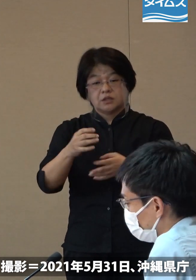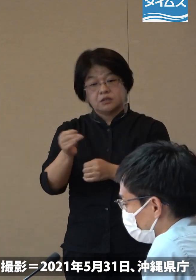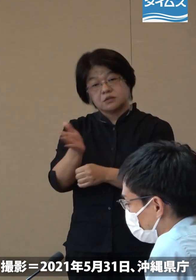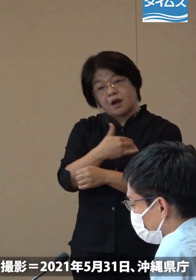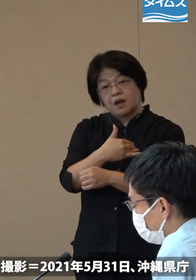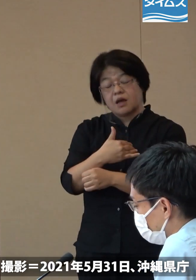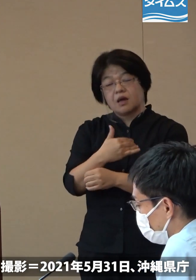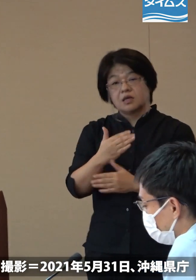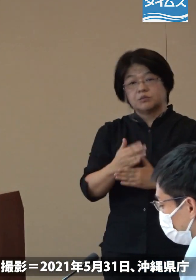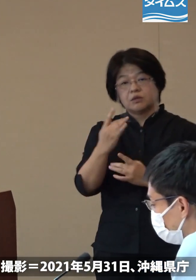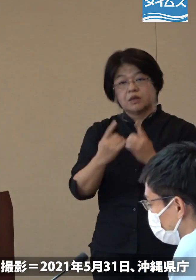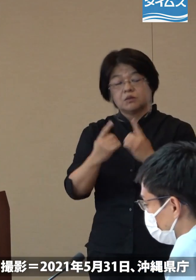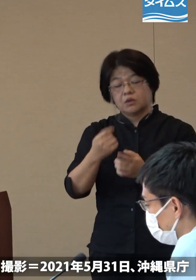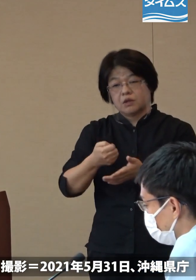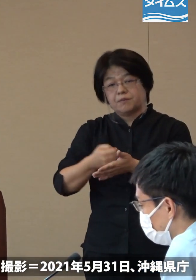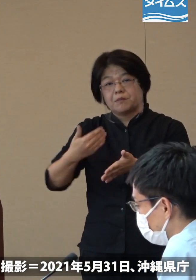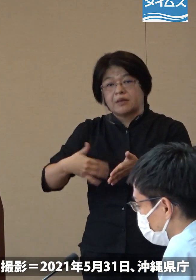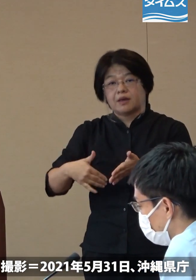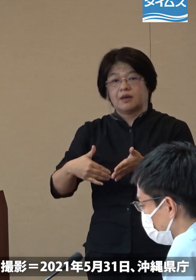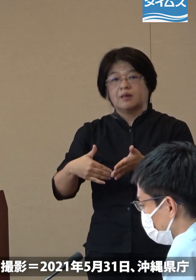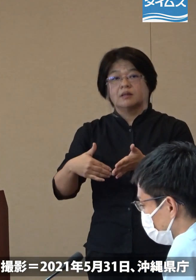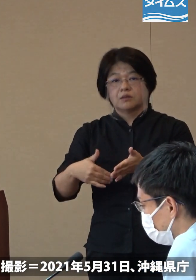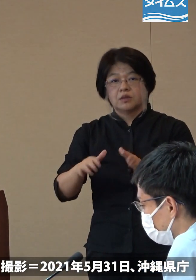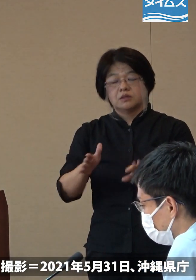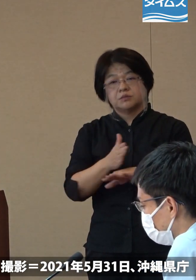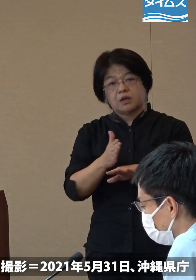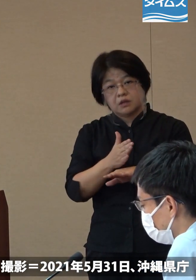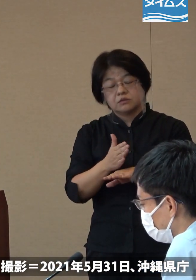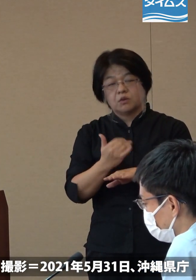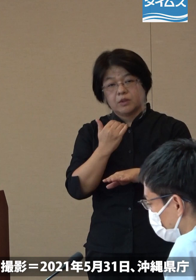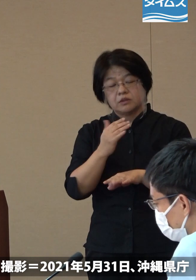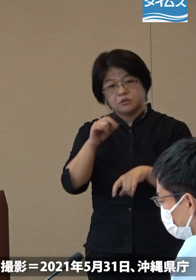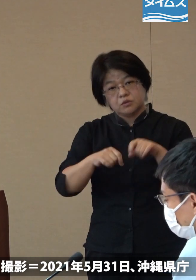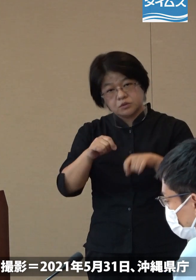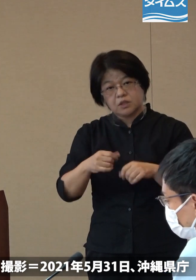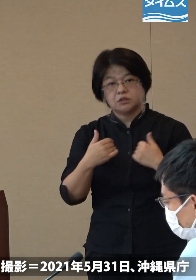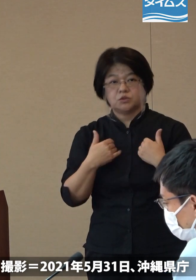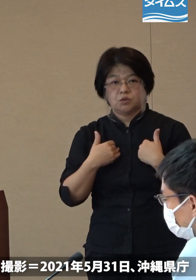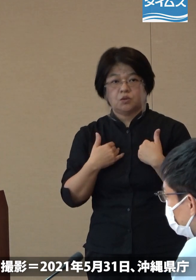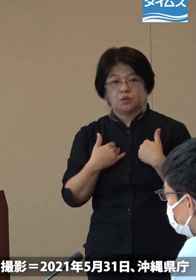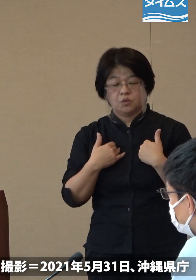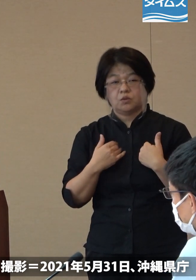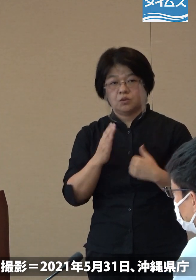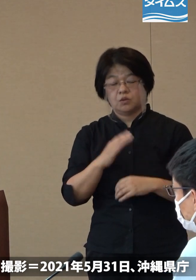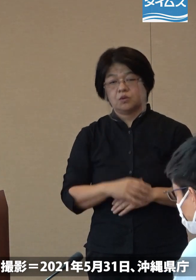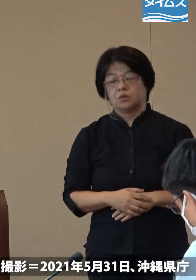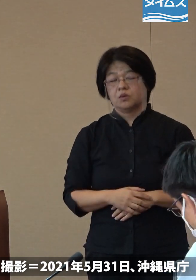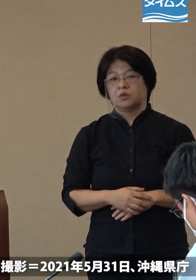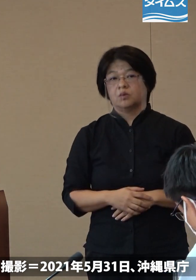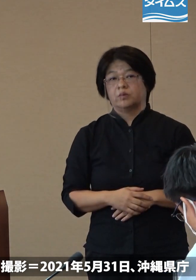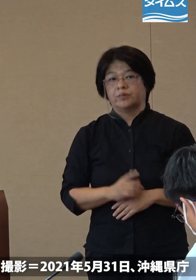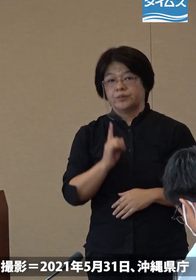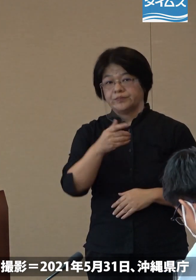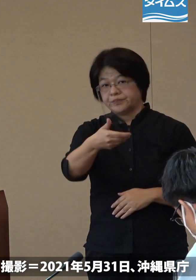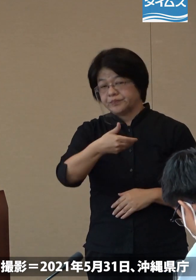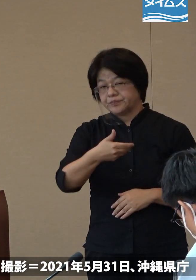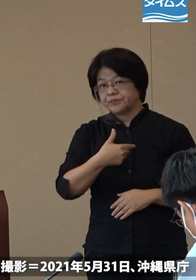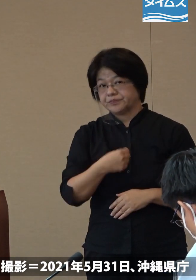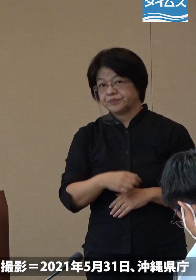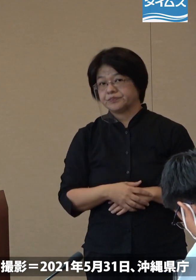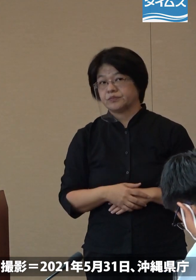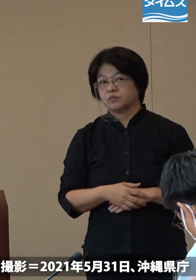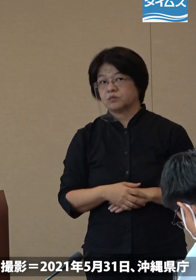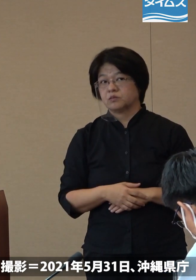つからということはまだ決定しておりませんので、今しばらく調整が必要だというように思います。 もう一点なんですけども